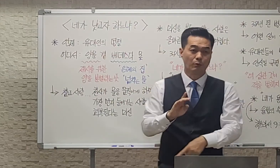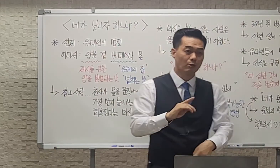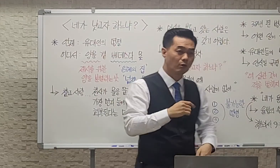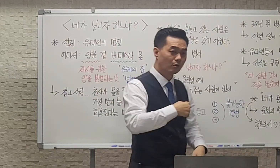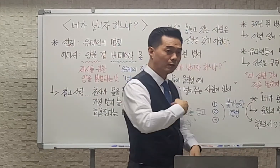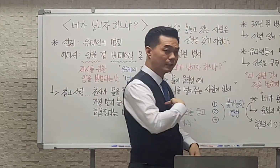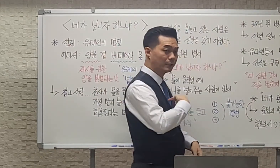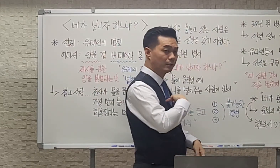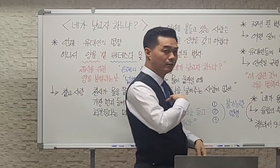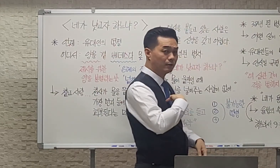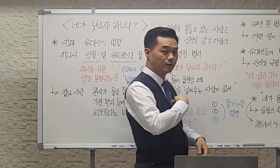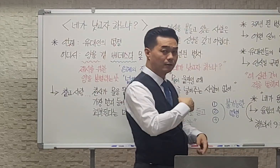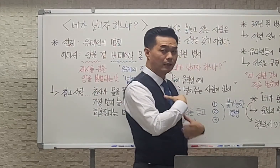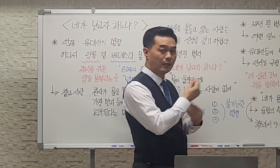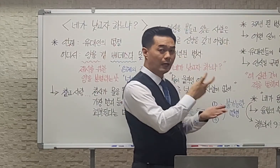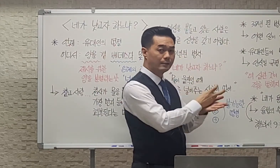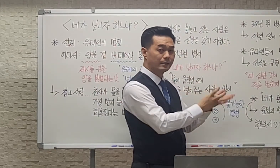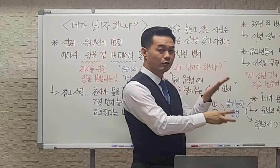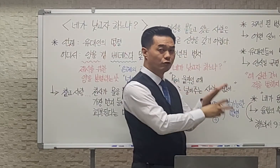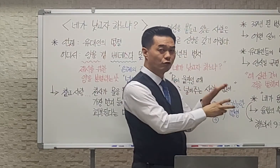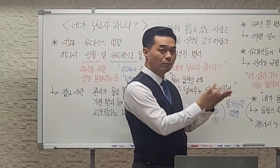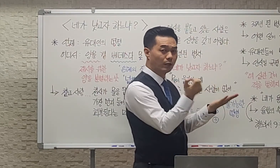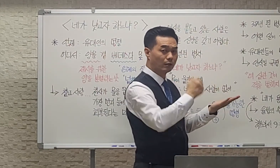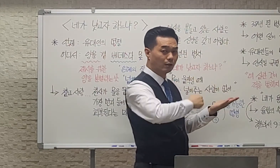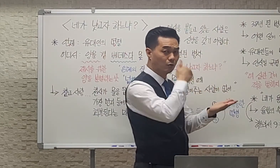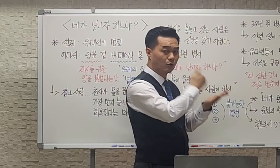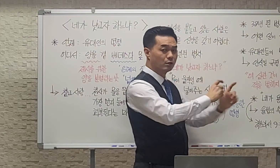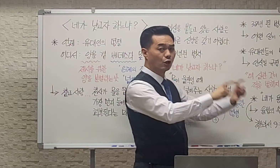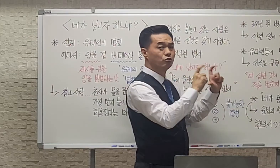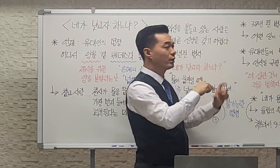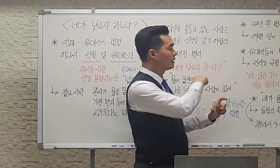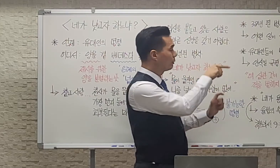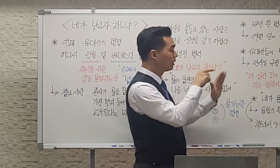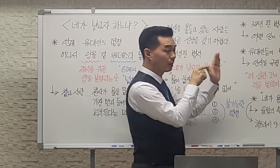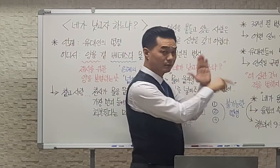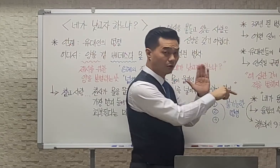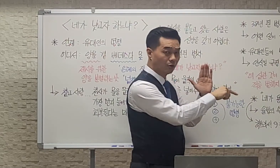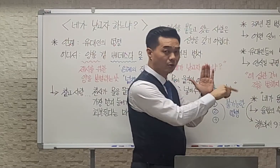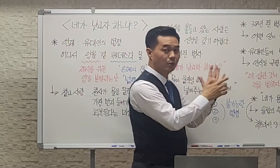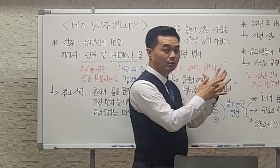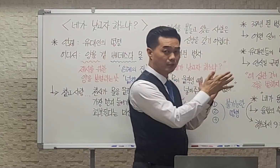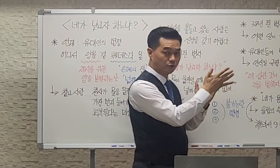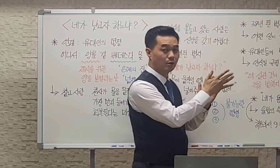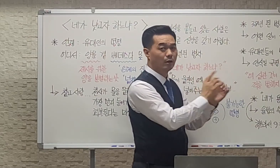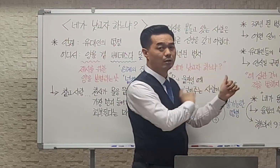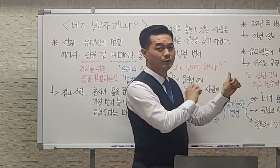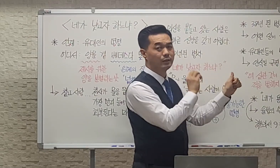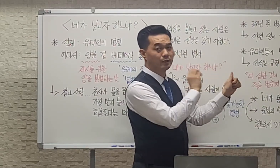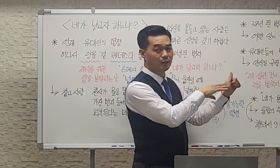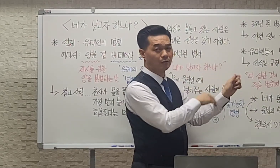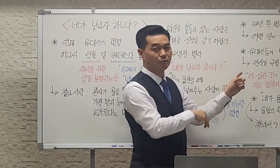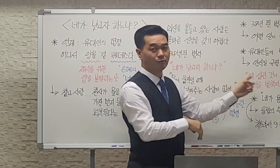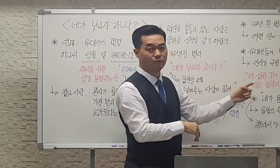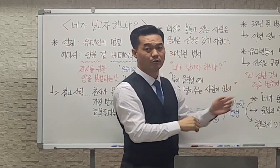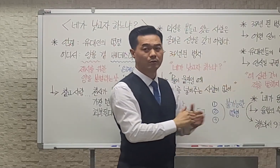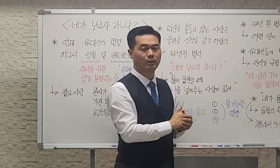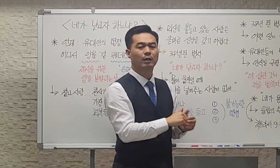뭐라고요? 자신을 안식일 규정 위반했다고 정죄한 사람들에 가서 예수님의 이름을 얘기해요.